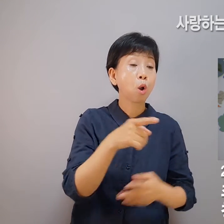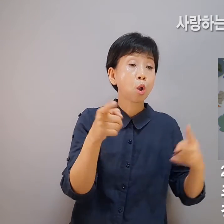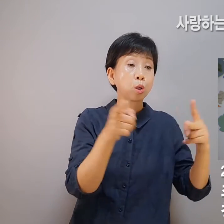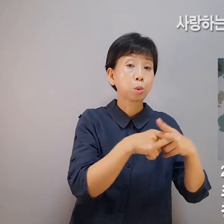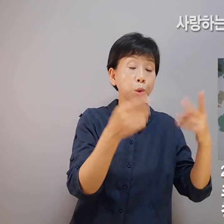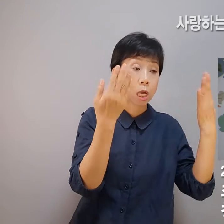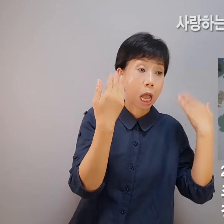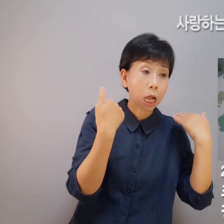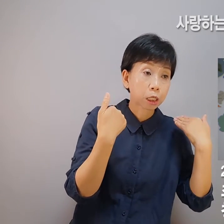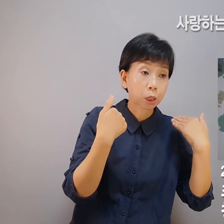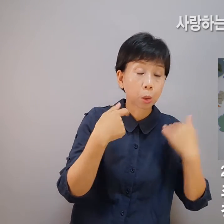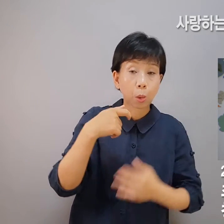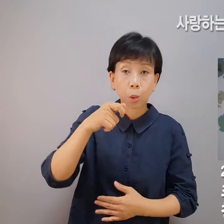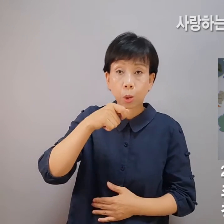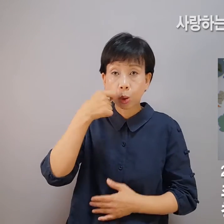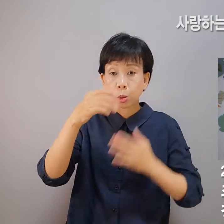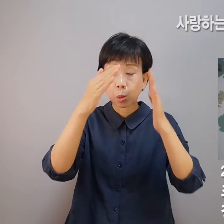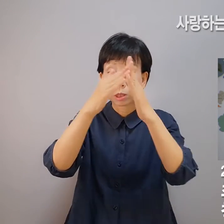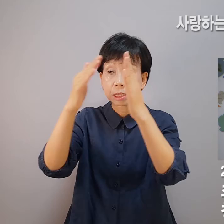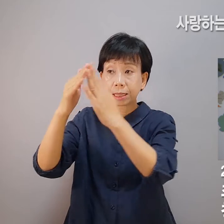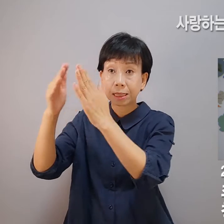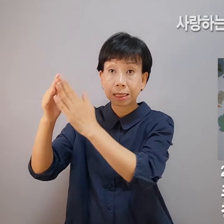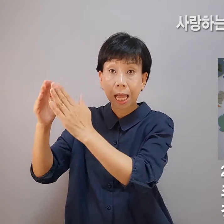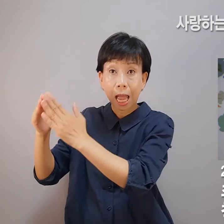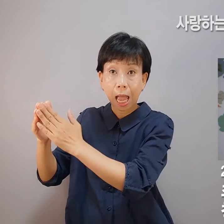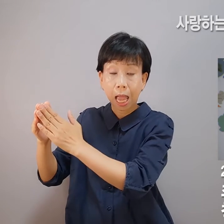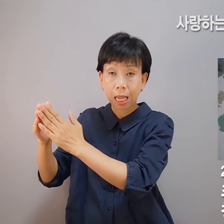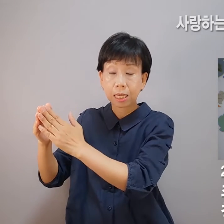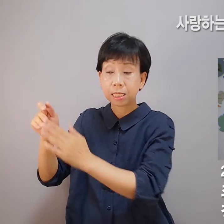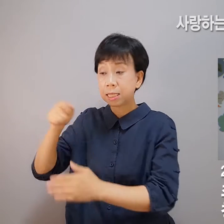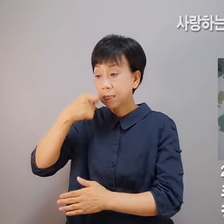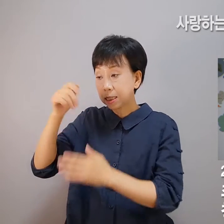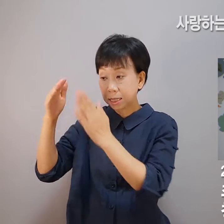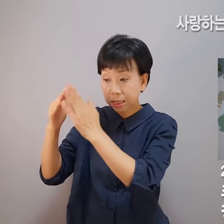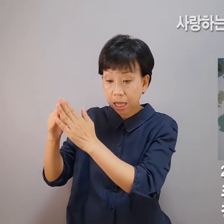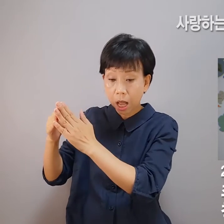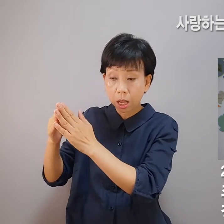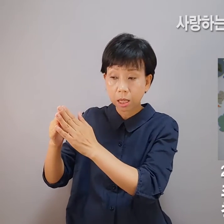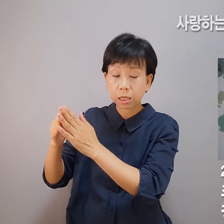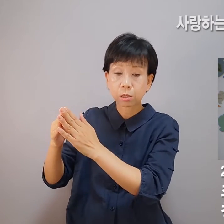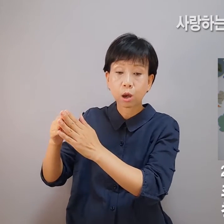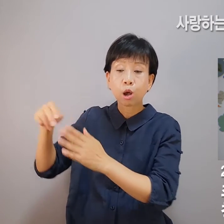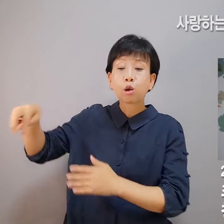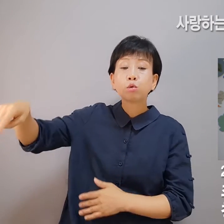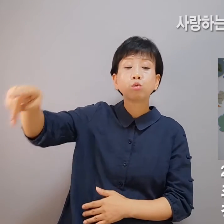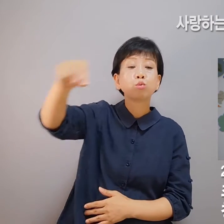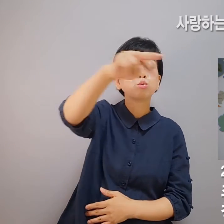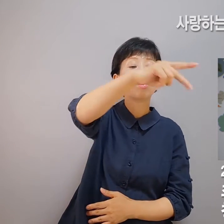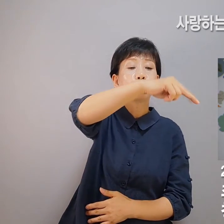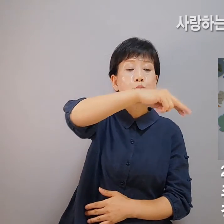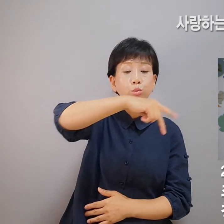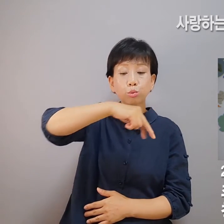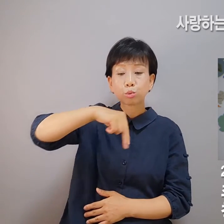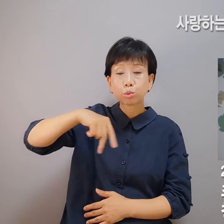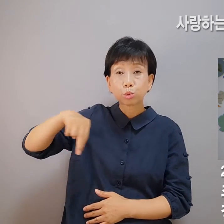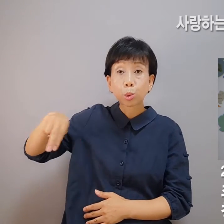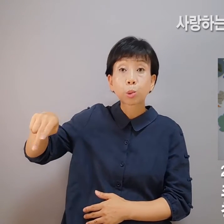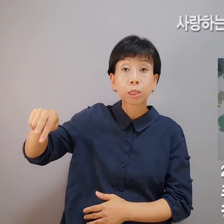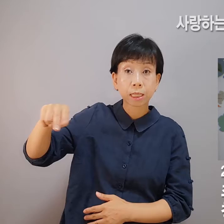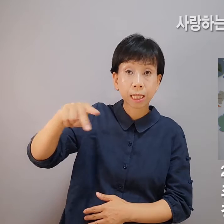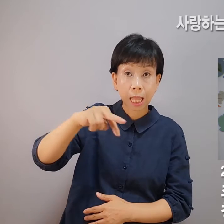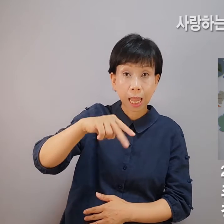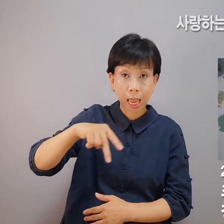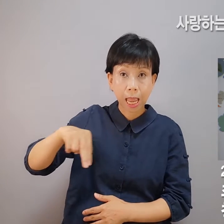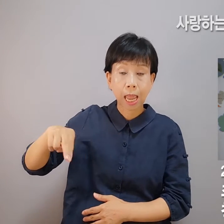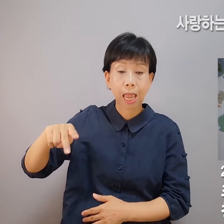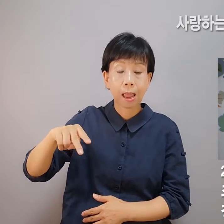집 앞에까지 넓게 이게 매일같이 이렇게 몇 바퀴씩 도는 그런 코스거든요. 근데 이제 평일날은